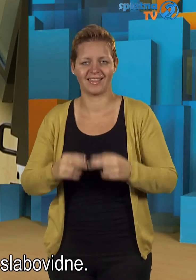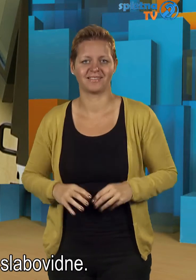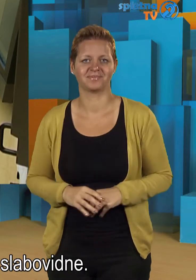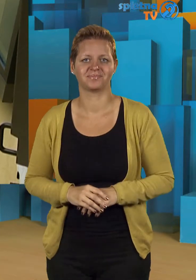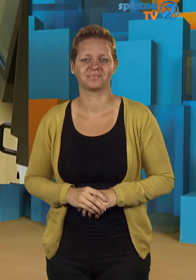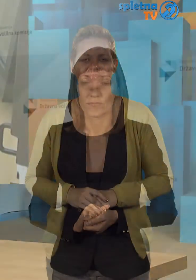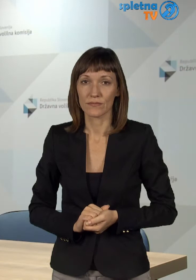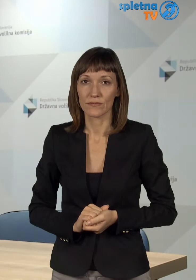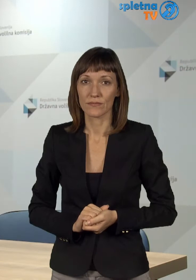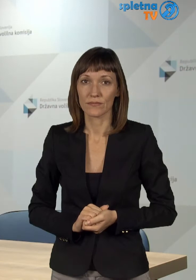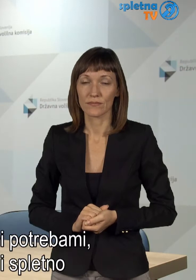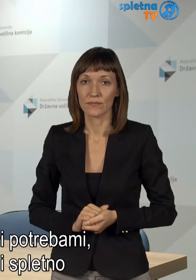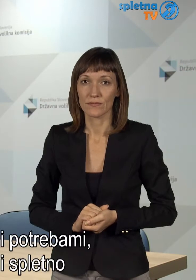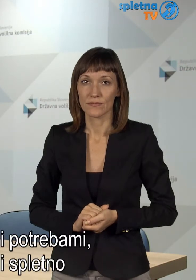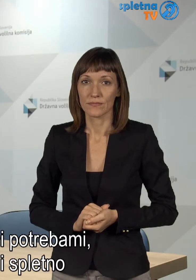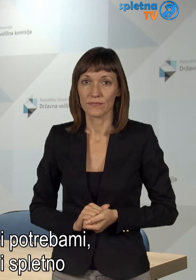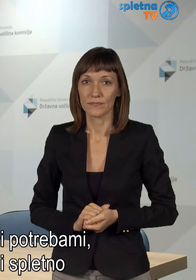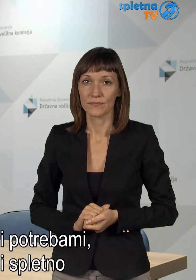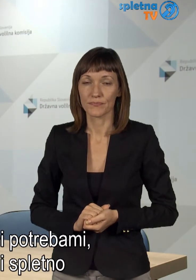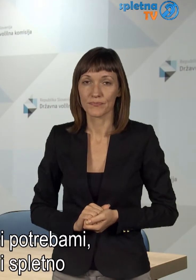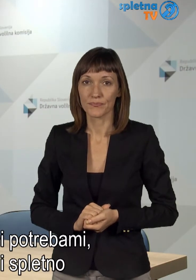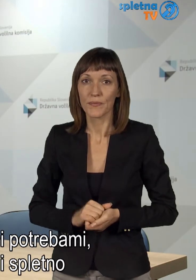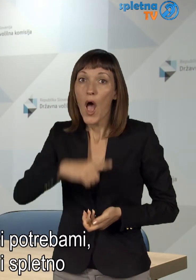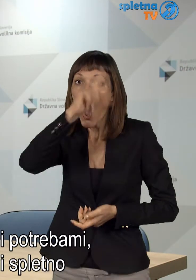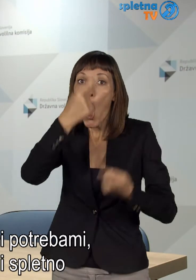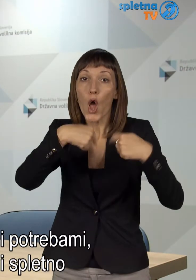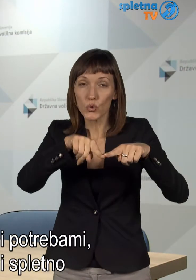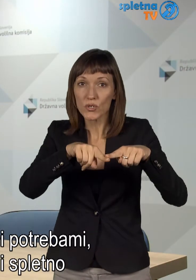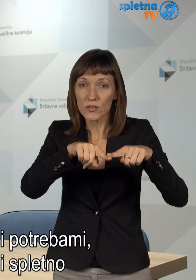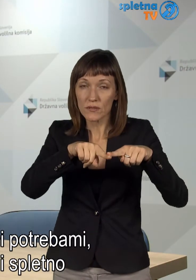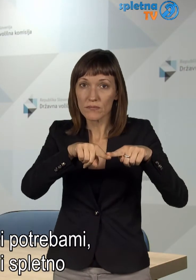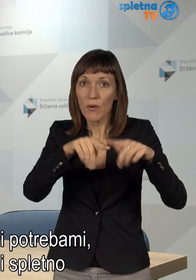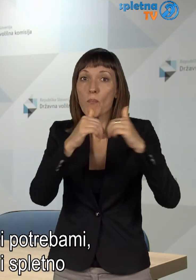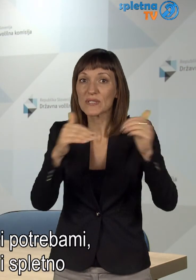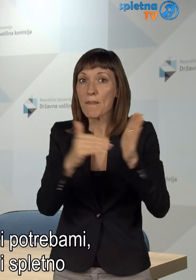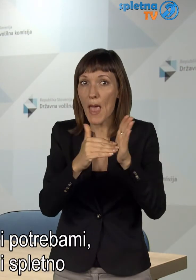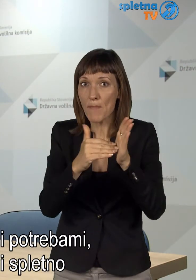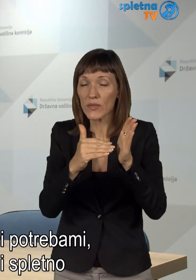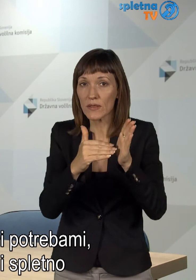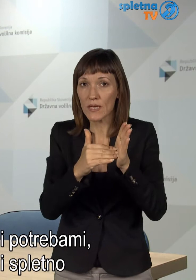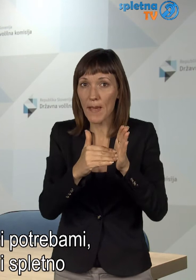slabovidne. No, kar se tiče pa ljudi s posebnimi potrebami, smo pa v prvi fazi